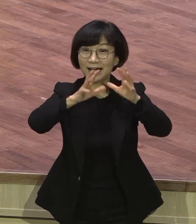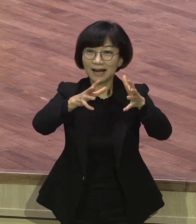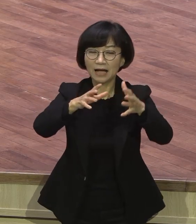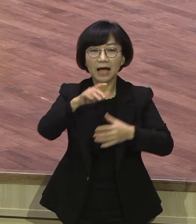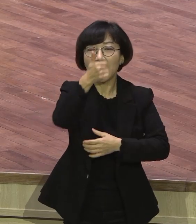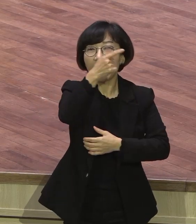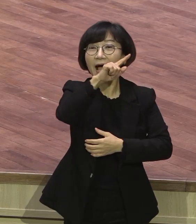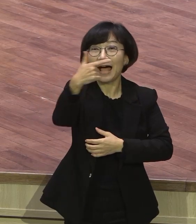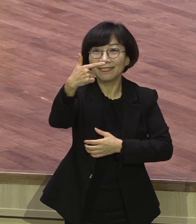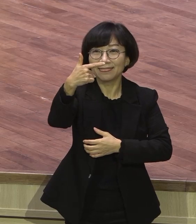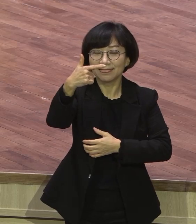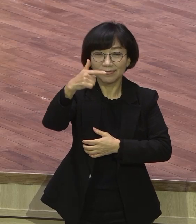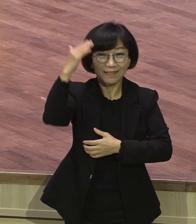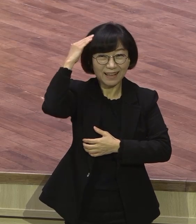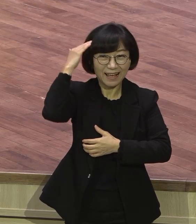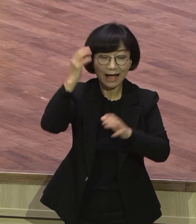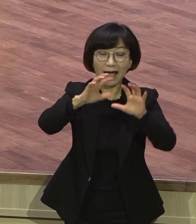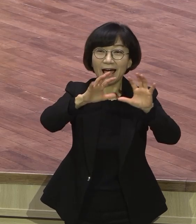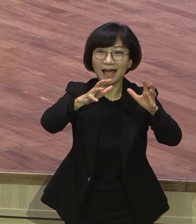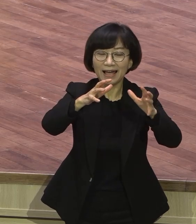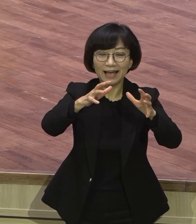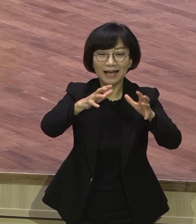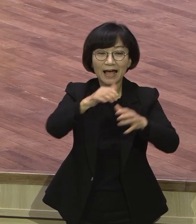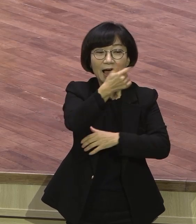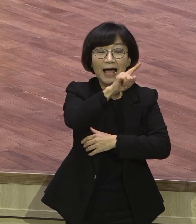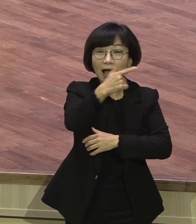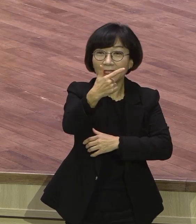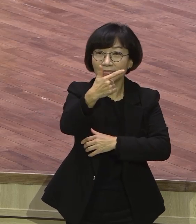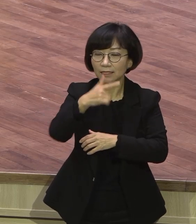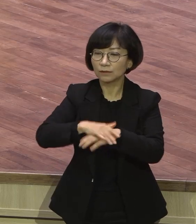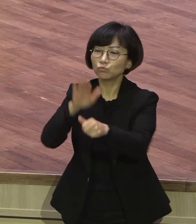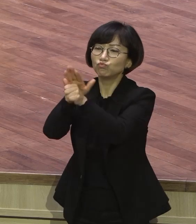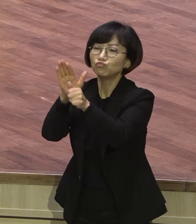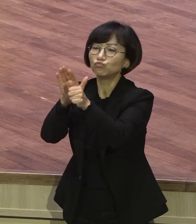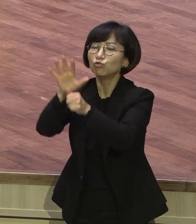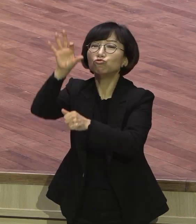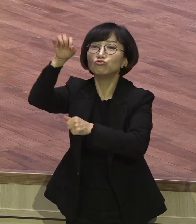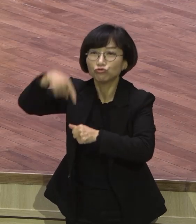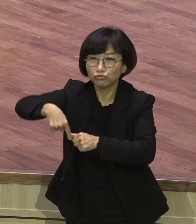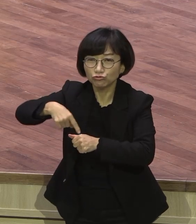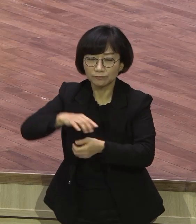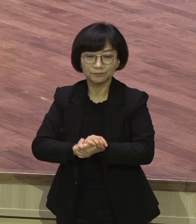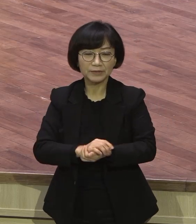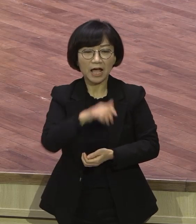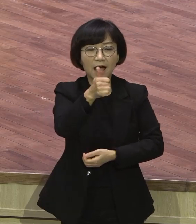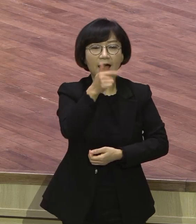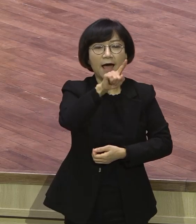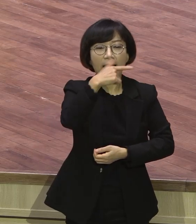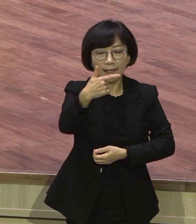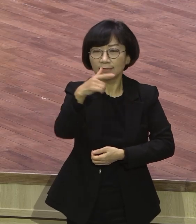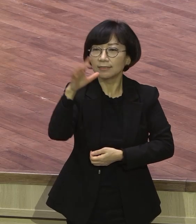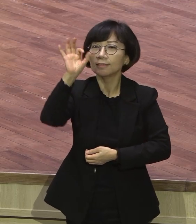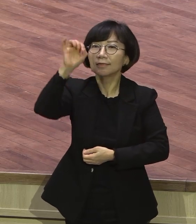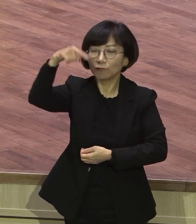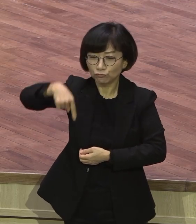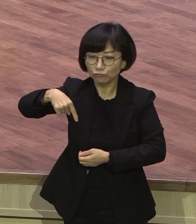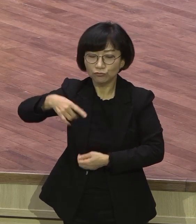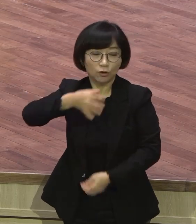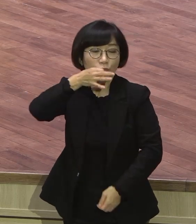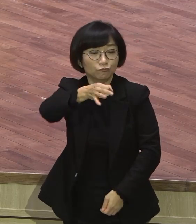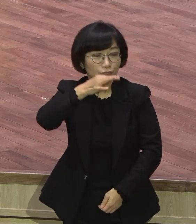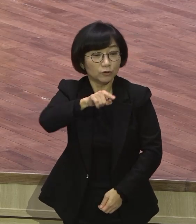지었어요. 그런데 이름을 지어 한우야 한우였어요. 한나라를 너는 이 나라를 도는